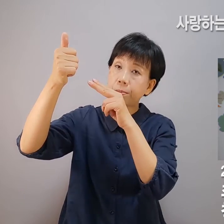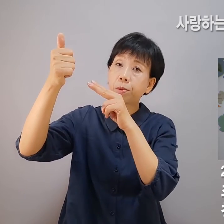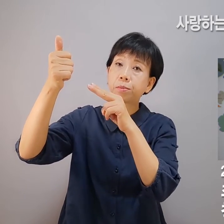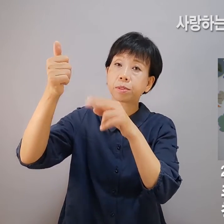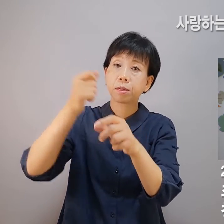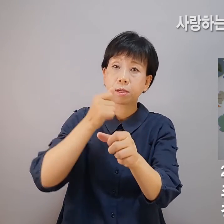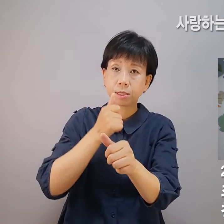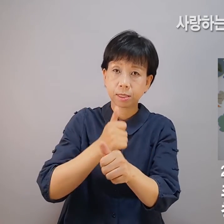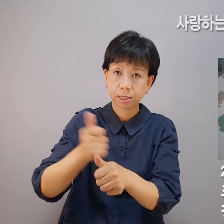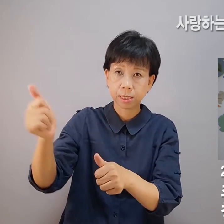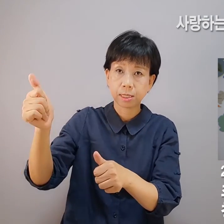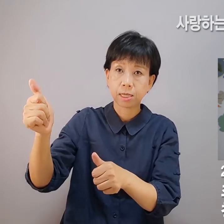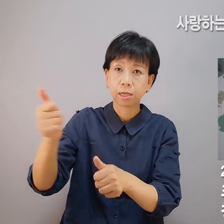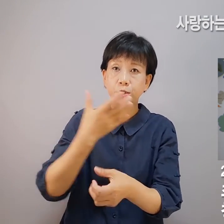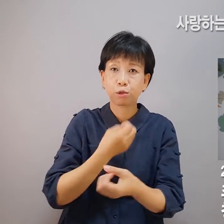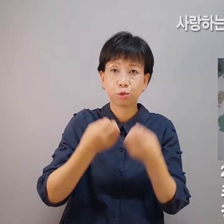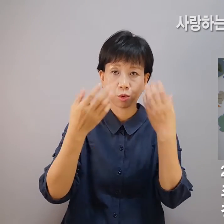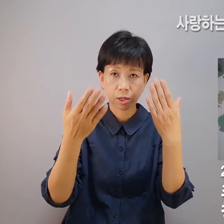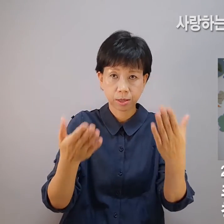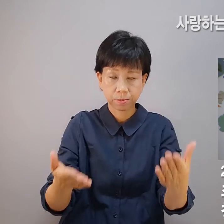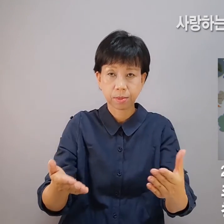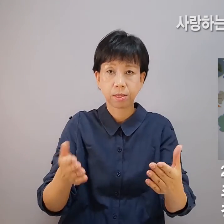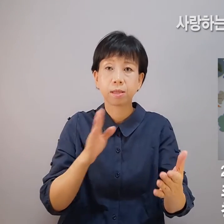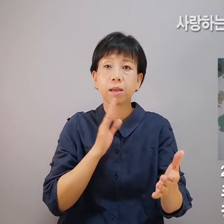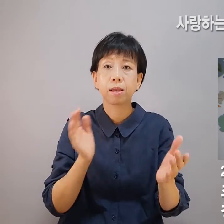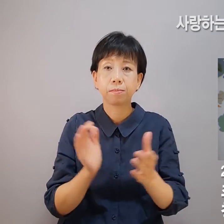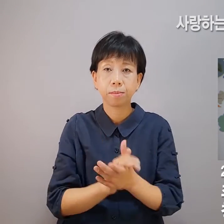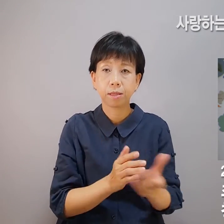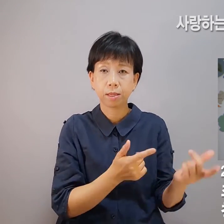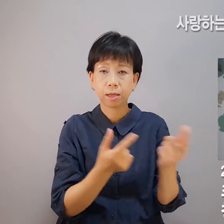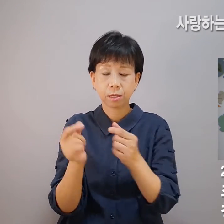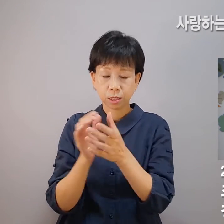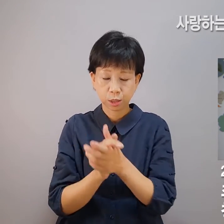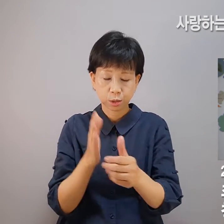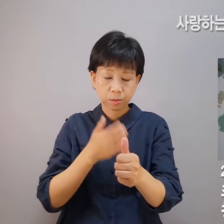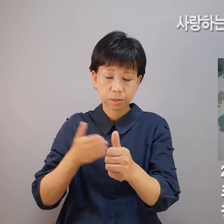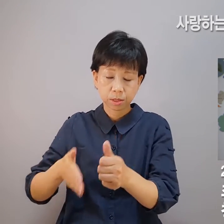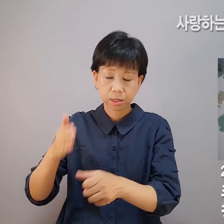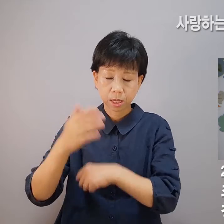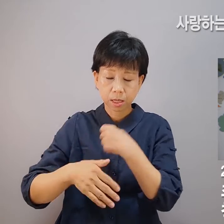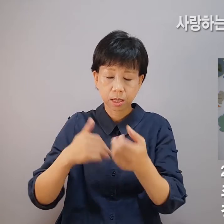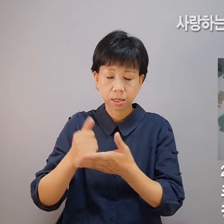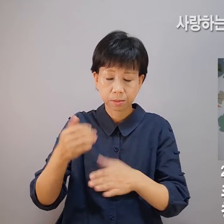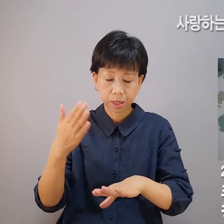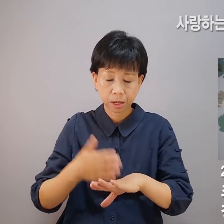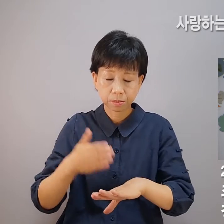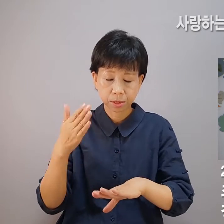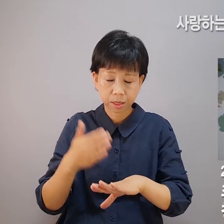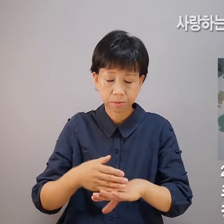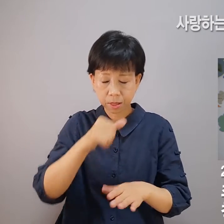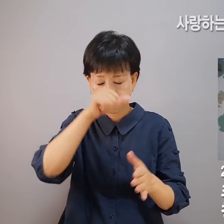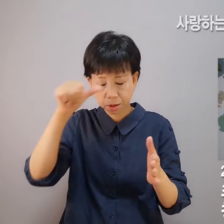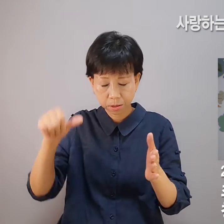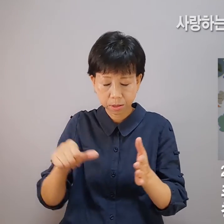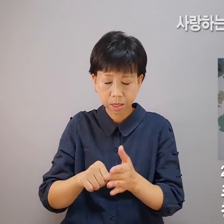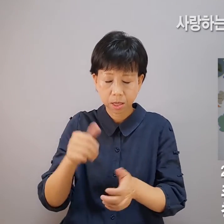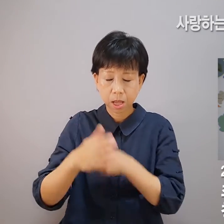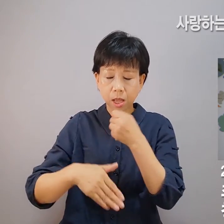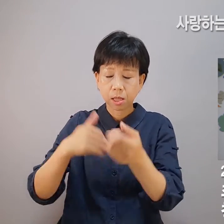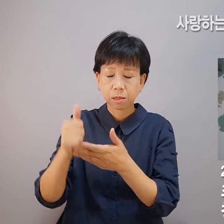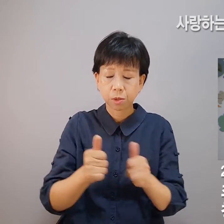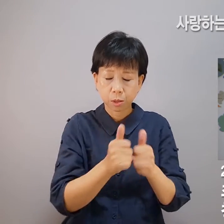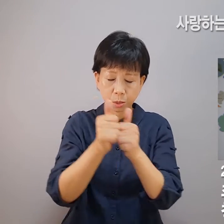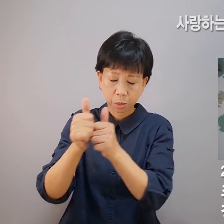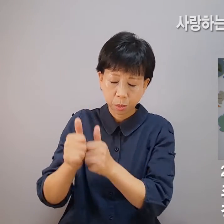바라보면서 승리하실 수 있기를 축원합니다. 아멘. 기도하겠습니다. 하나님 감사합니다. 평생에 하나님과